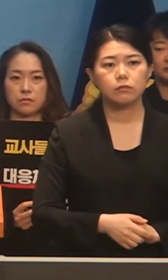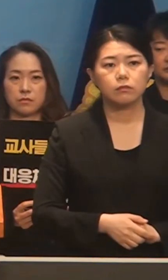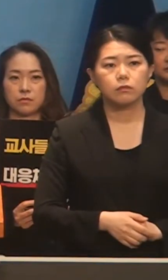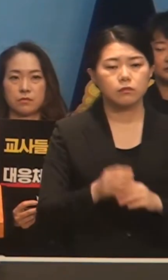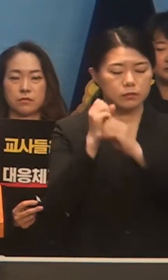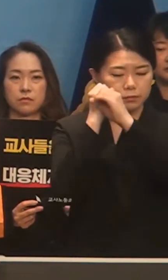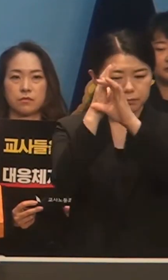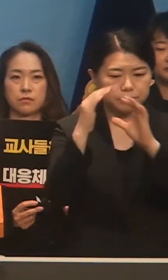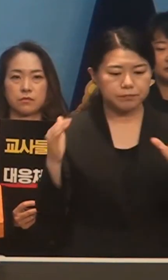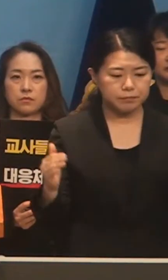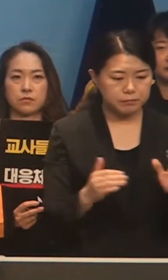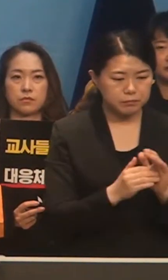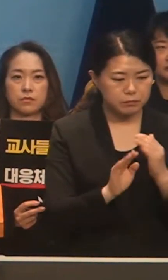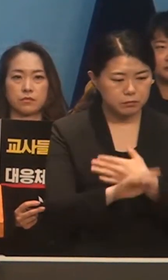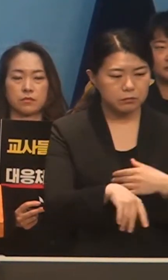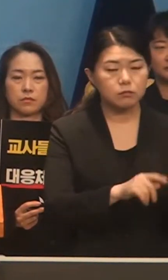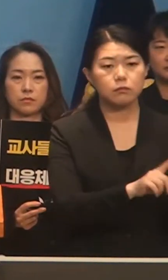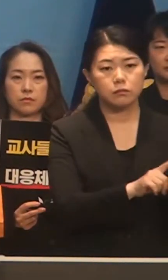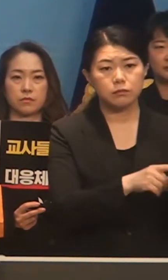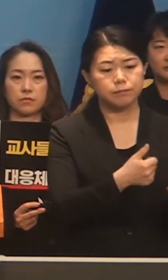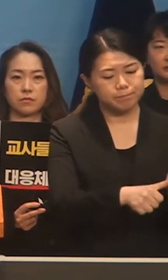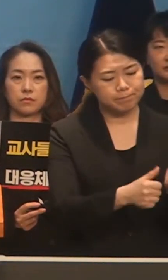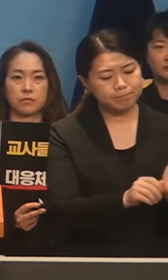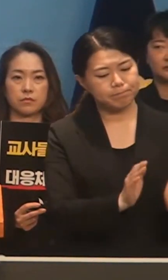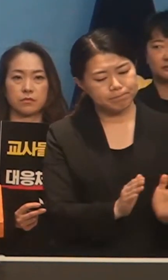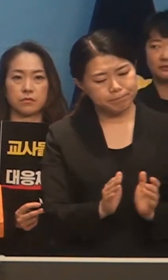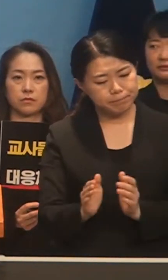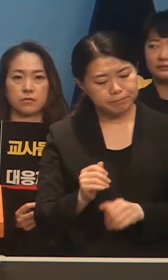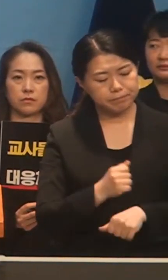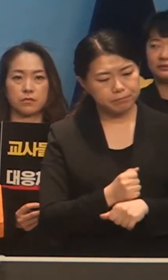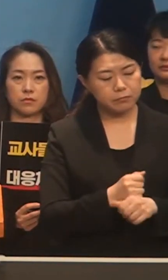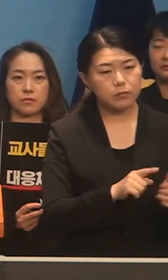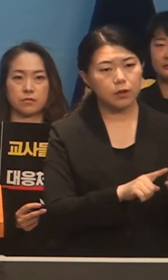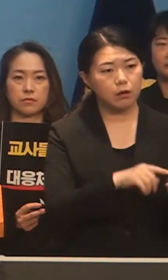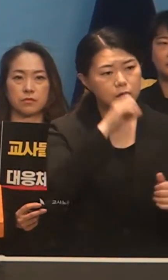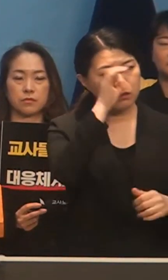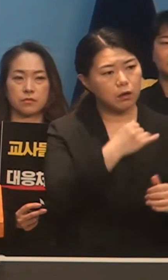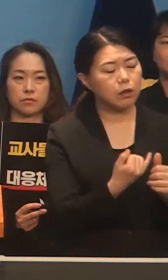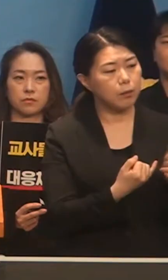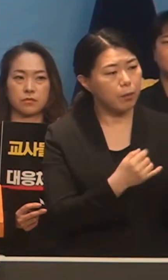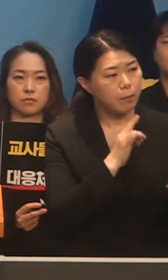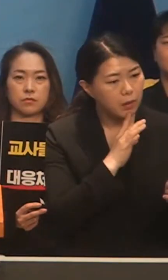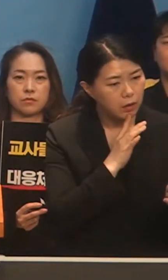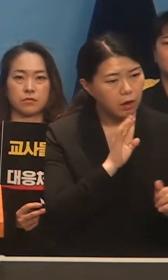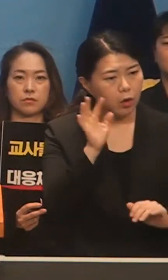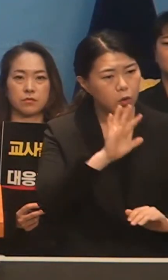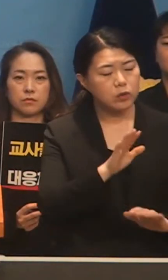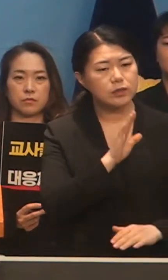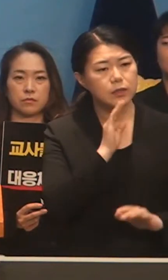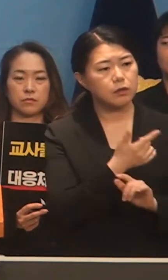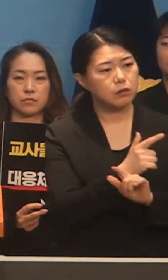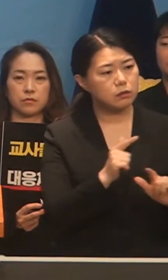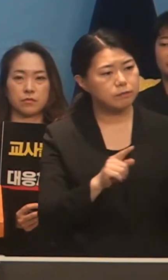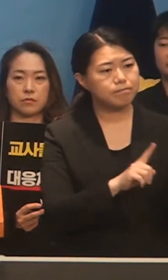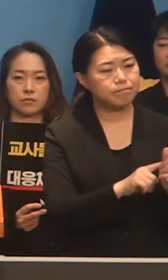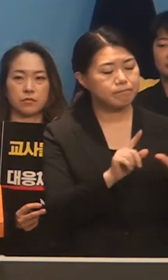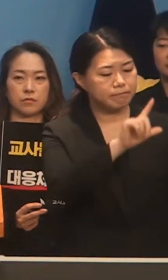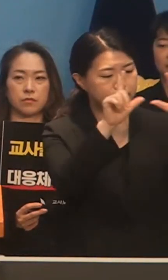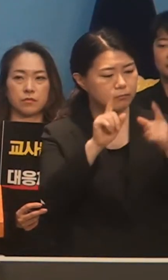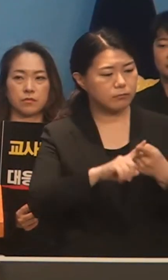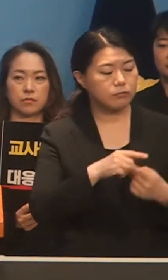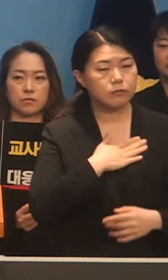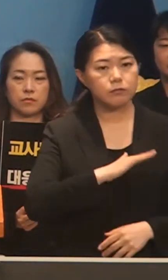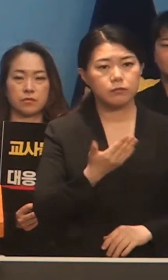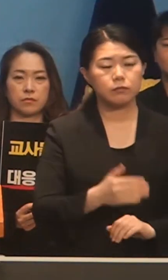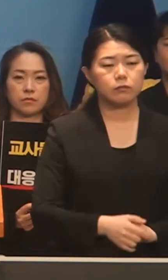장례 절차가 끝나고 남편의 물건들을 정리하며 남편으로만 알았던 부부 말고도 정말 많은 남편의 삶에 대해